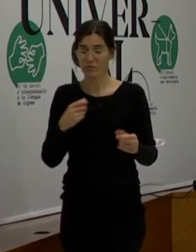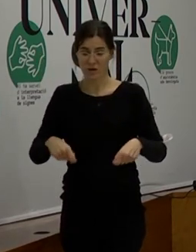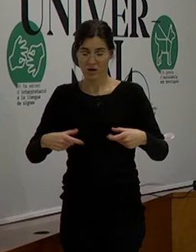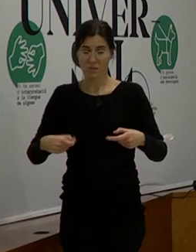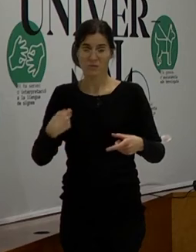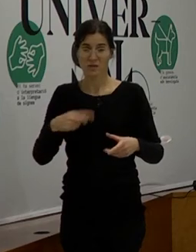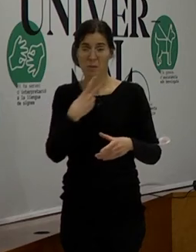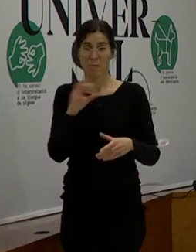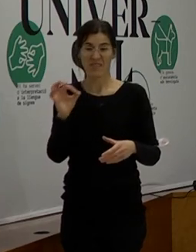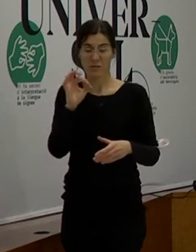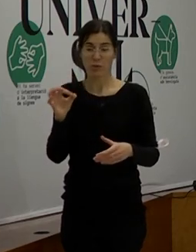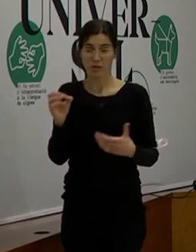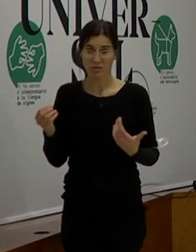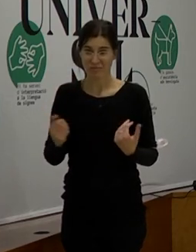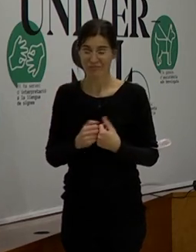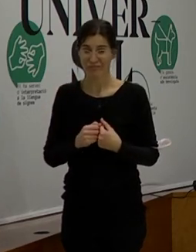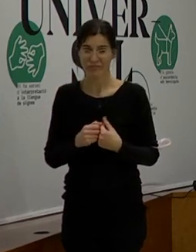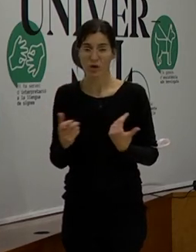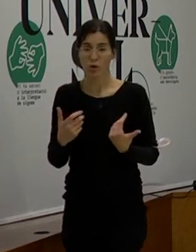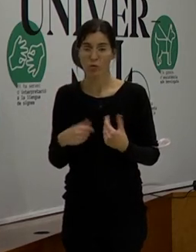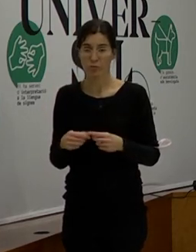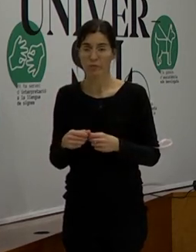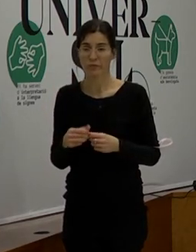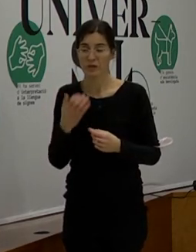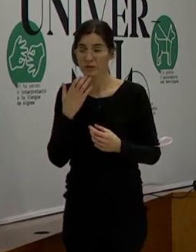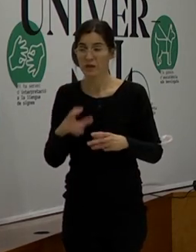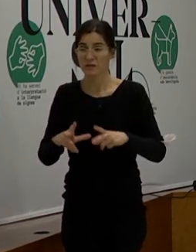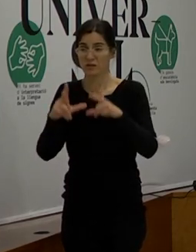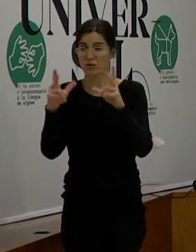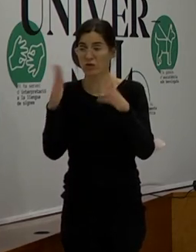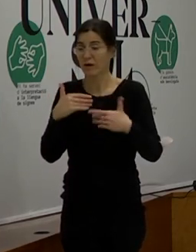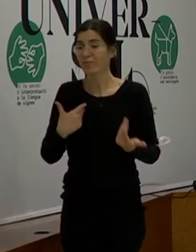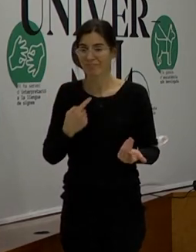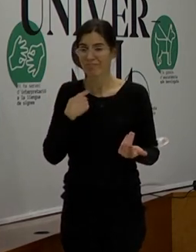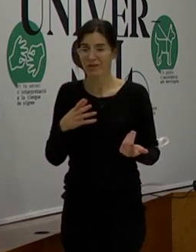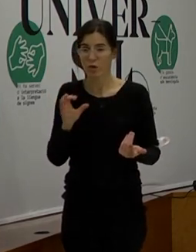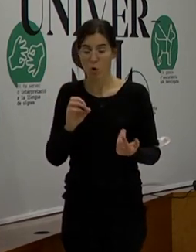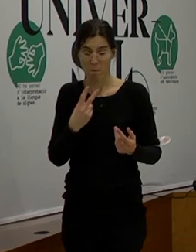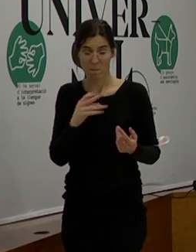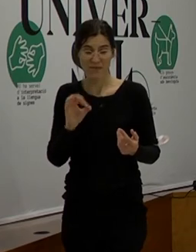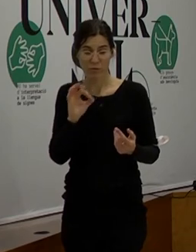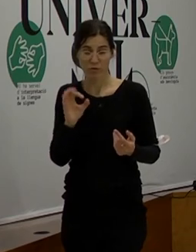dels pàrquings són del 20%. O inclús més, veritat, eh? Algunes més. Bé,